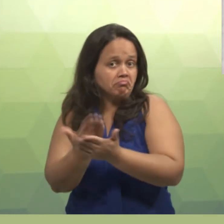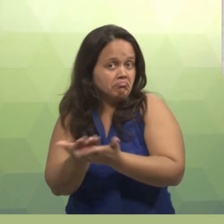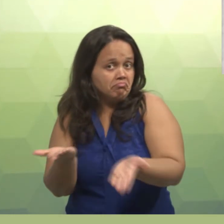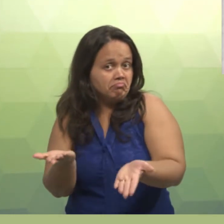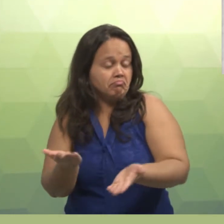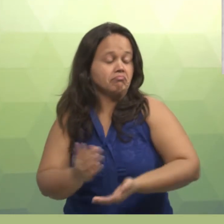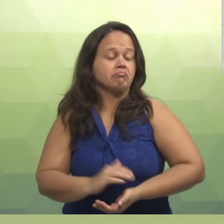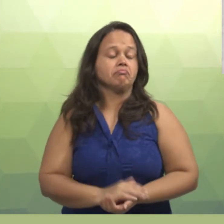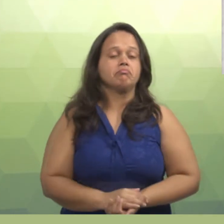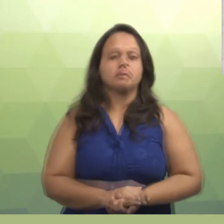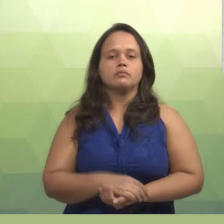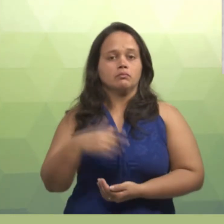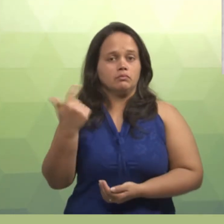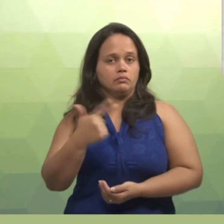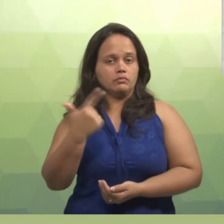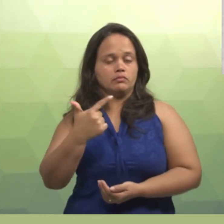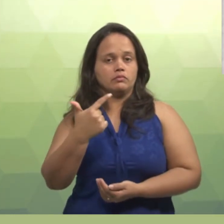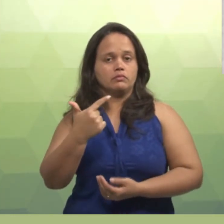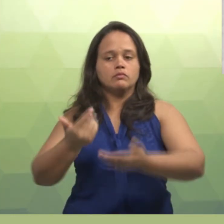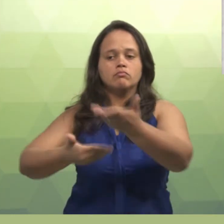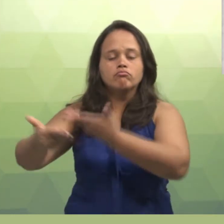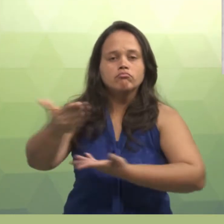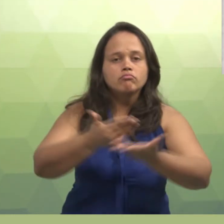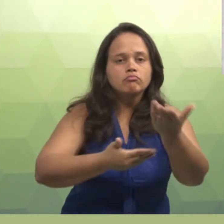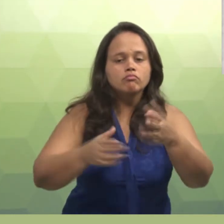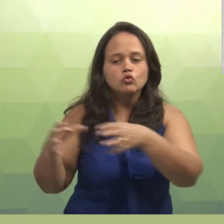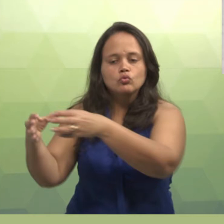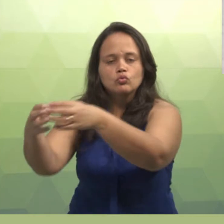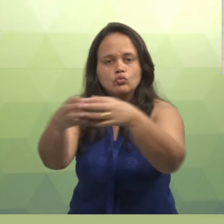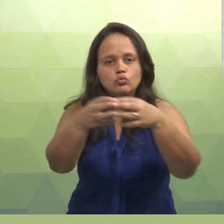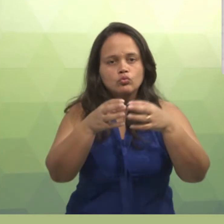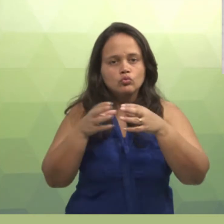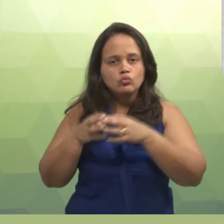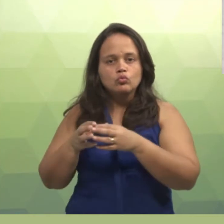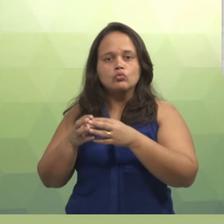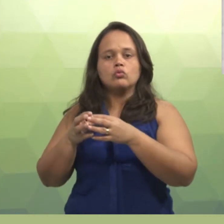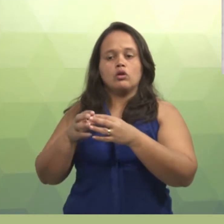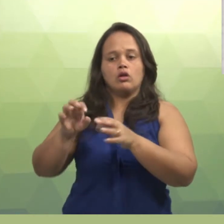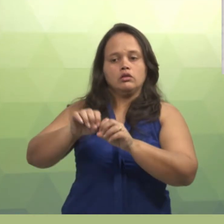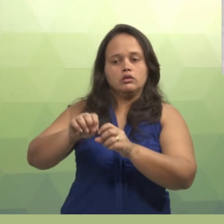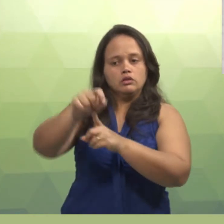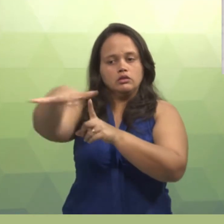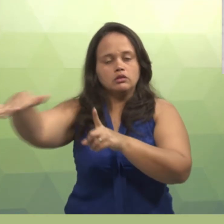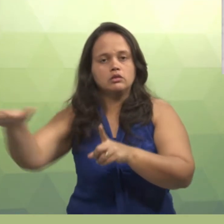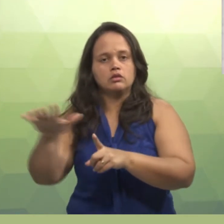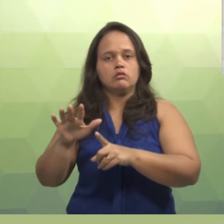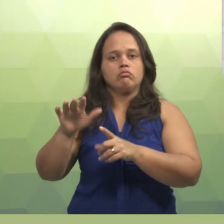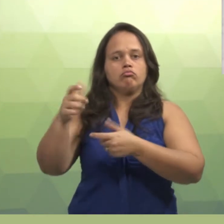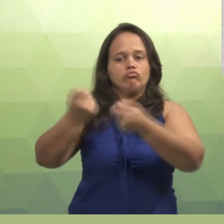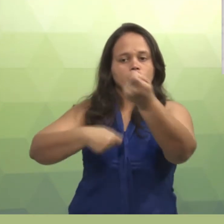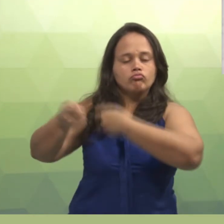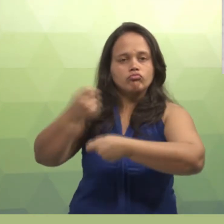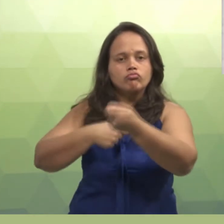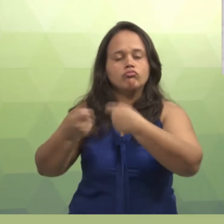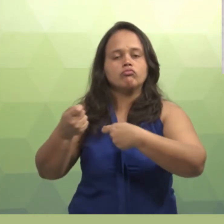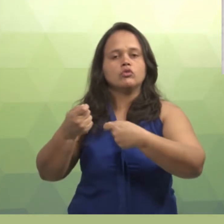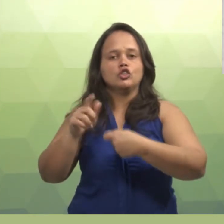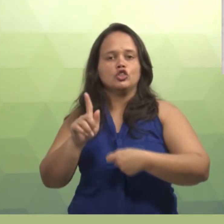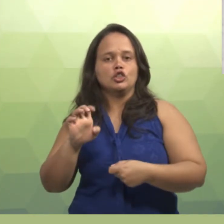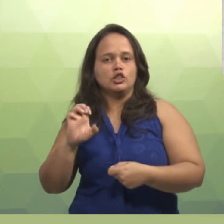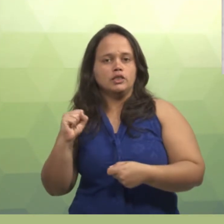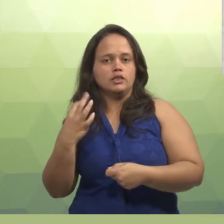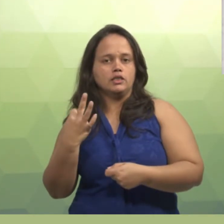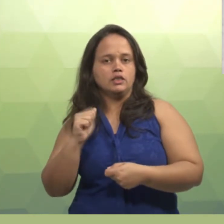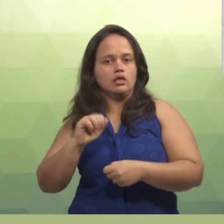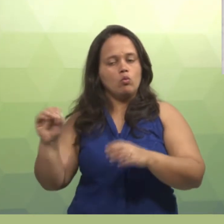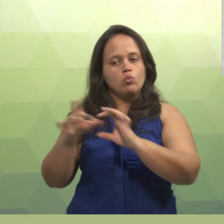escola? Segundo, relacione os conselhos que caracterizam uma descentralização administrativa e gestão democrática